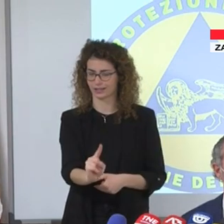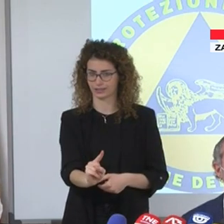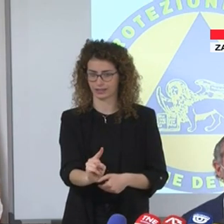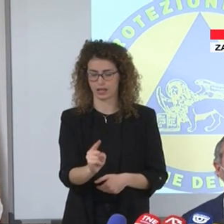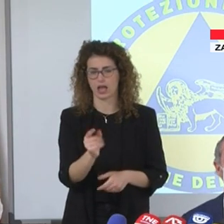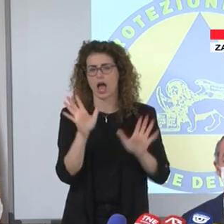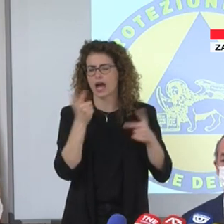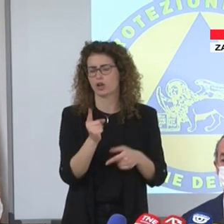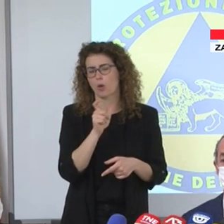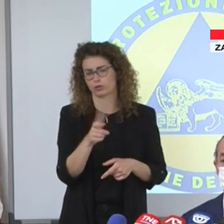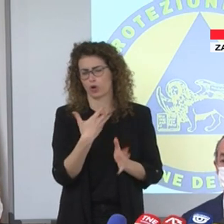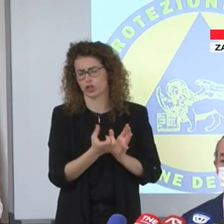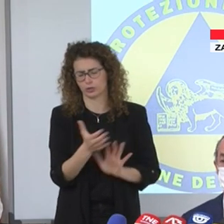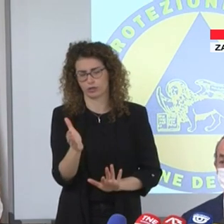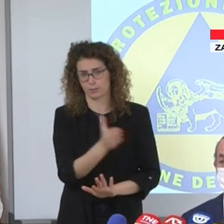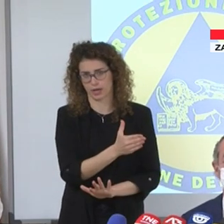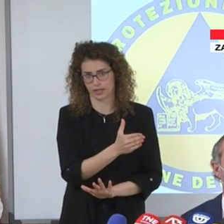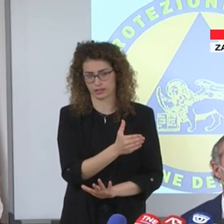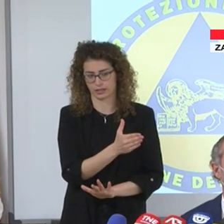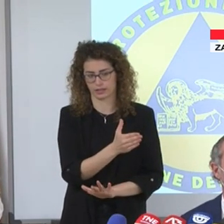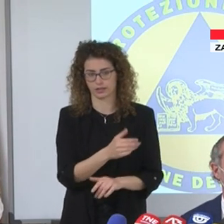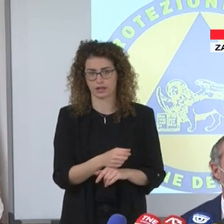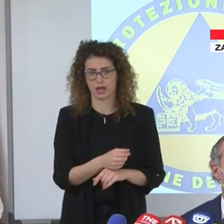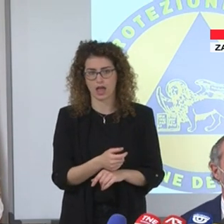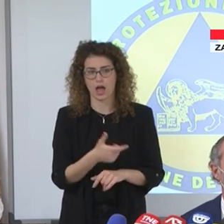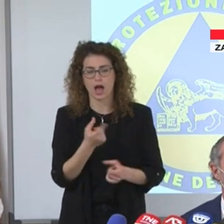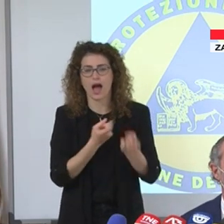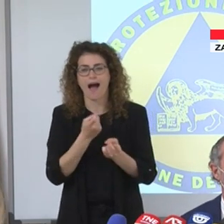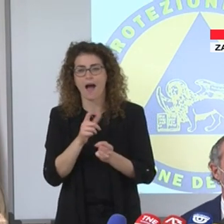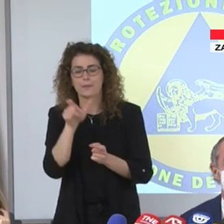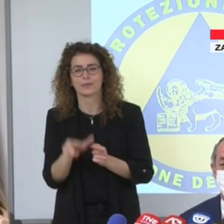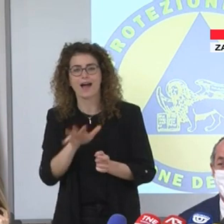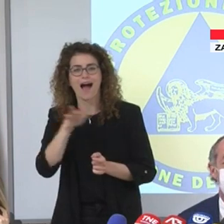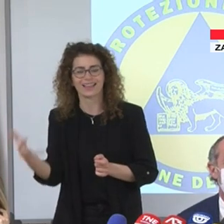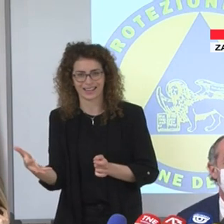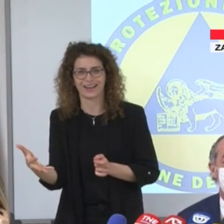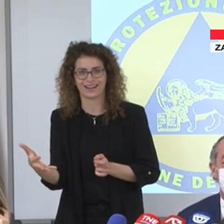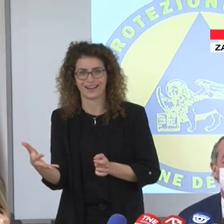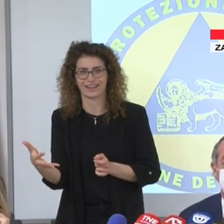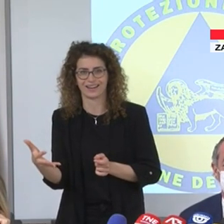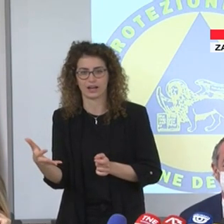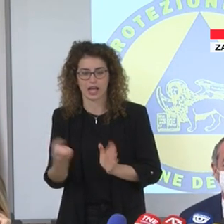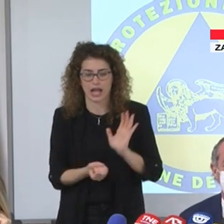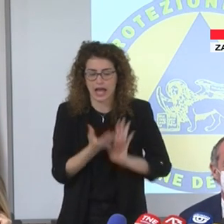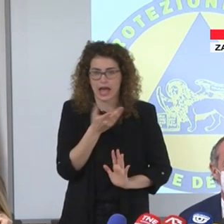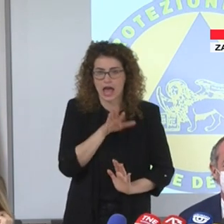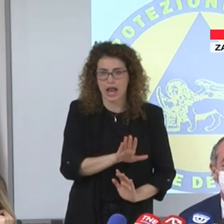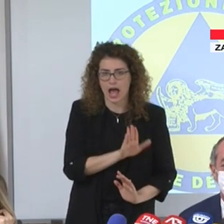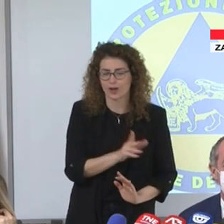anche perché, al di là dei contenuti. Perché di altri? Cioè, non è neanche opera